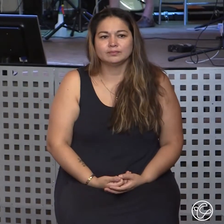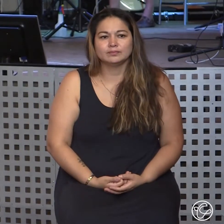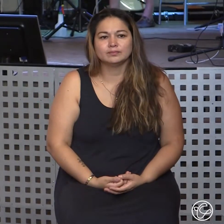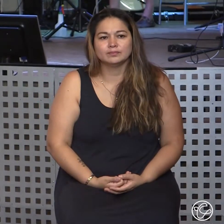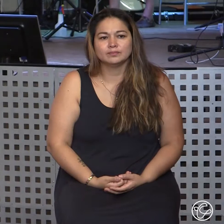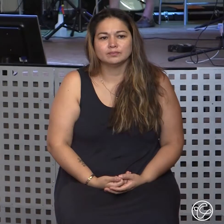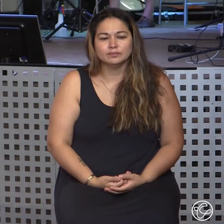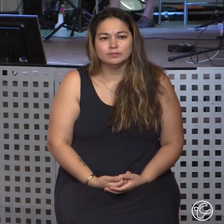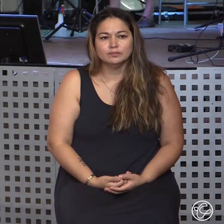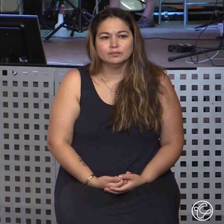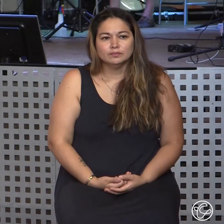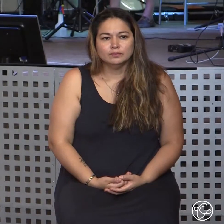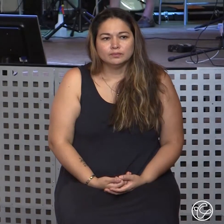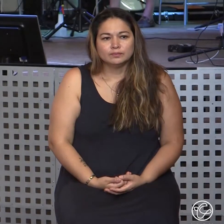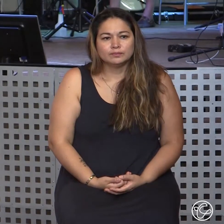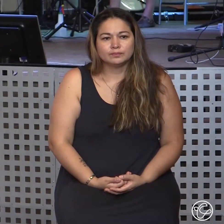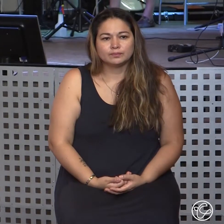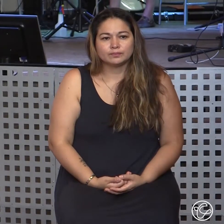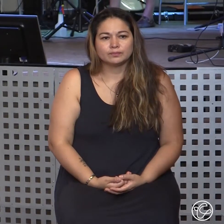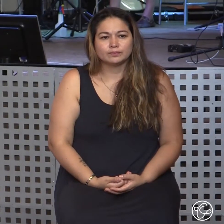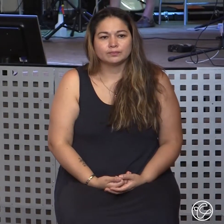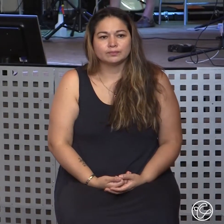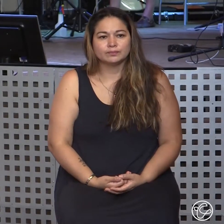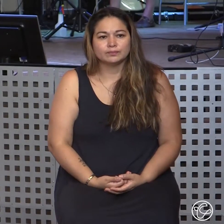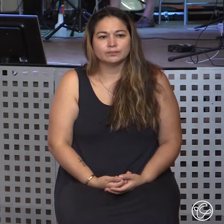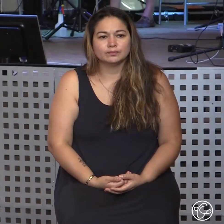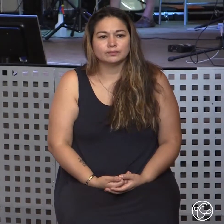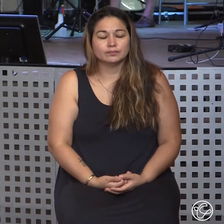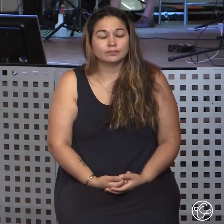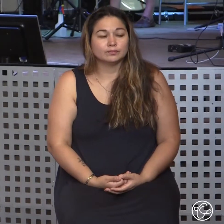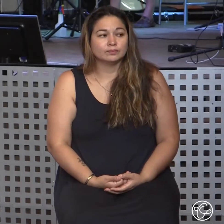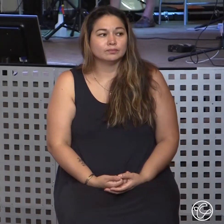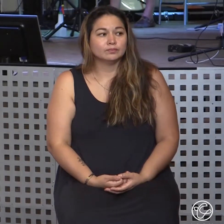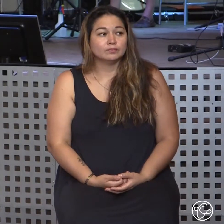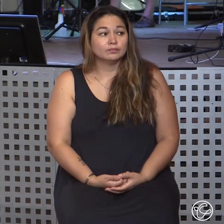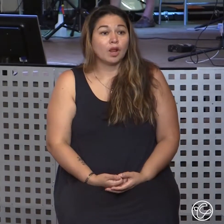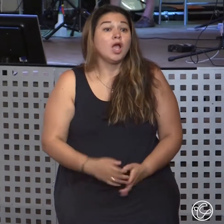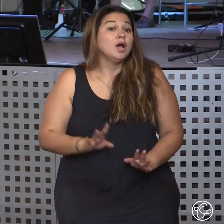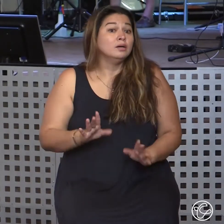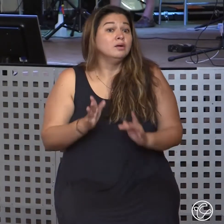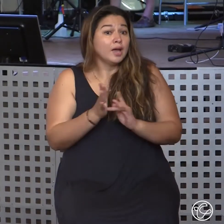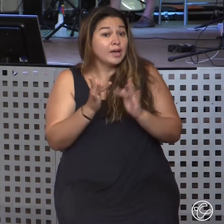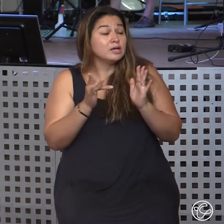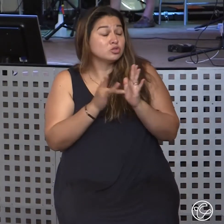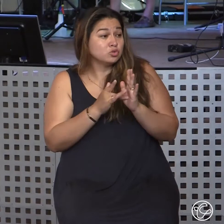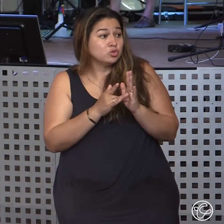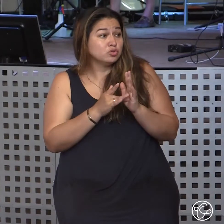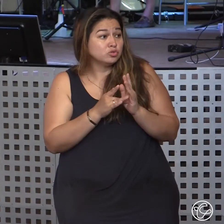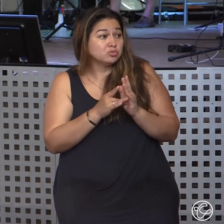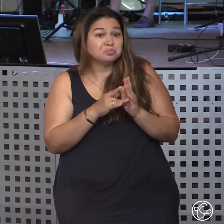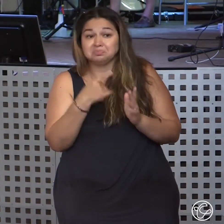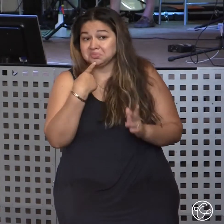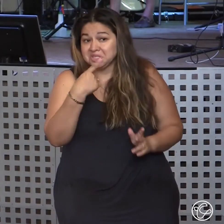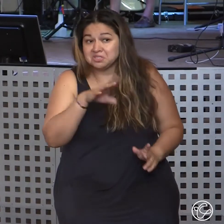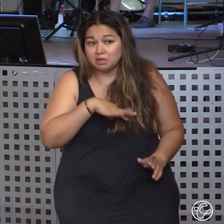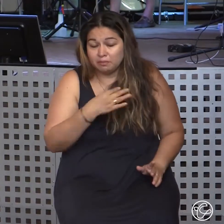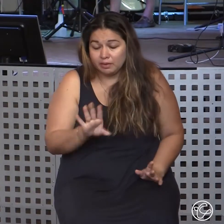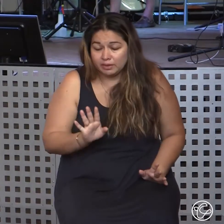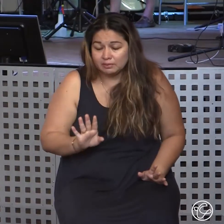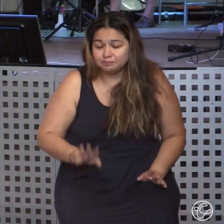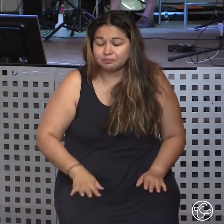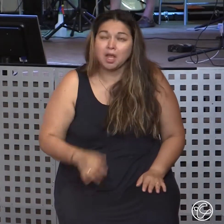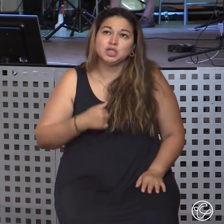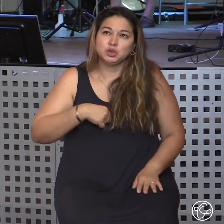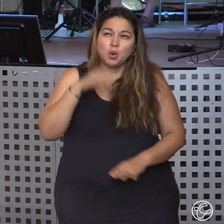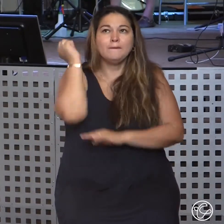Jesucristo no le vas a ver diciendo, yo alabo a mi Padre, que lo hace. Yo predico el evangelio de mi Padre, yo